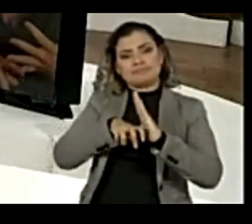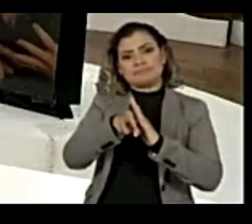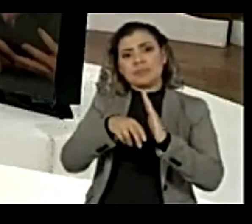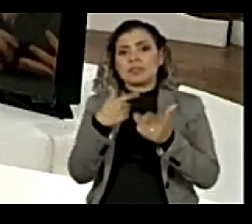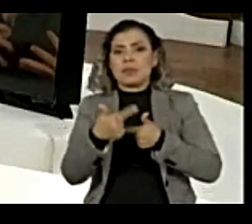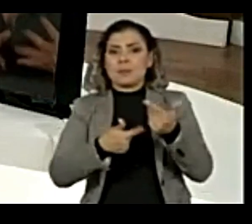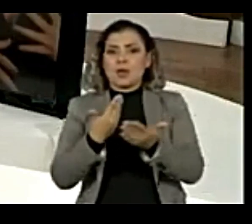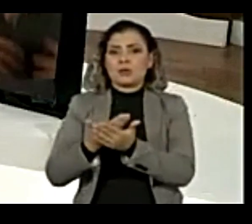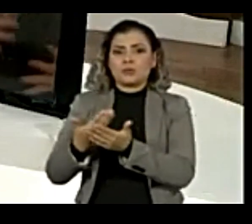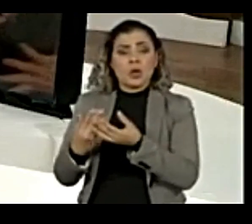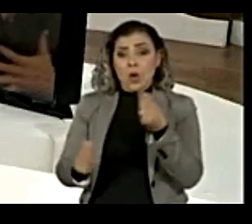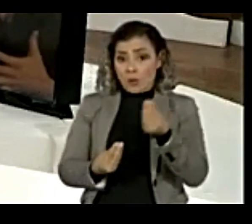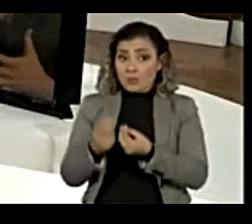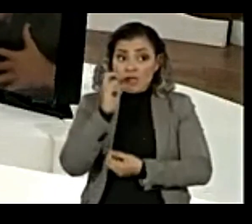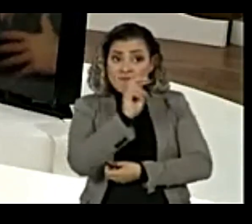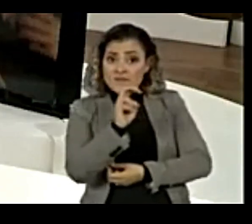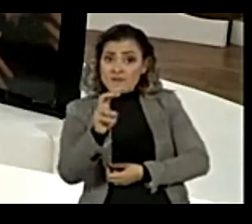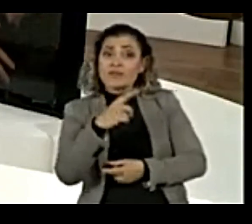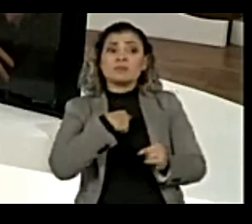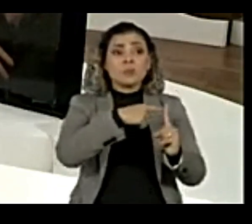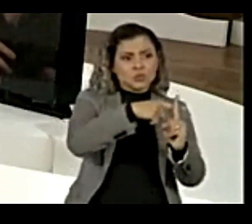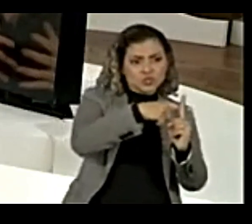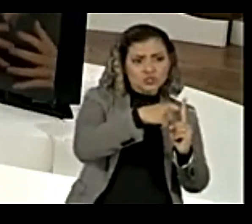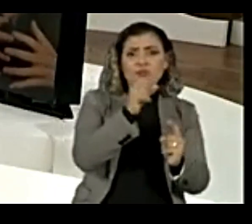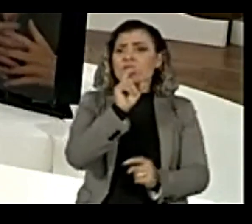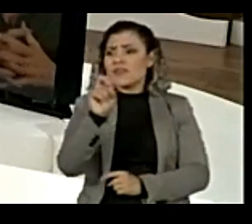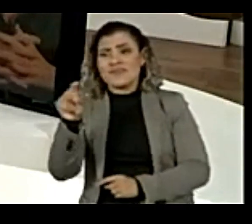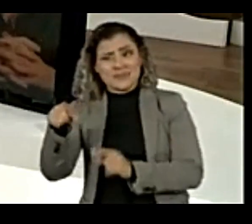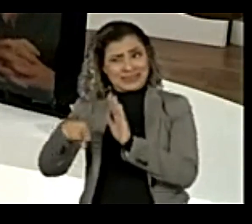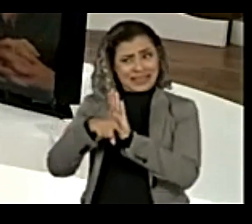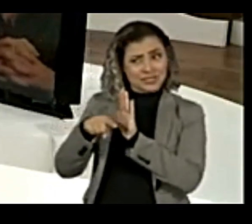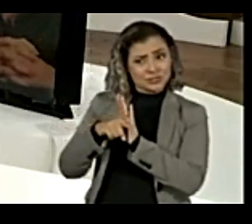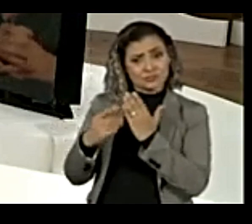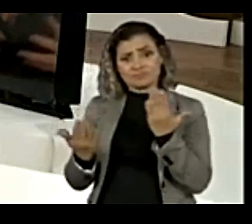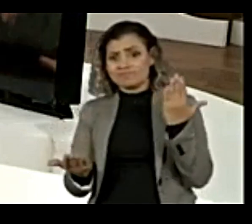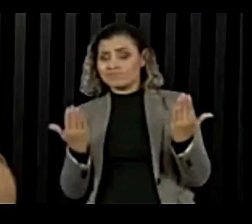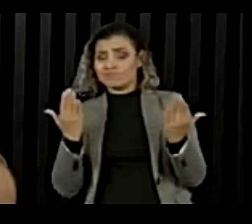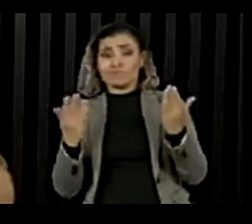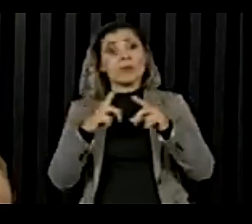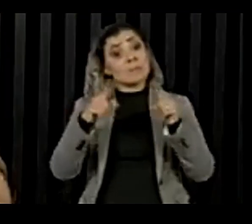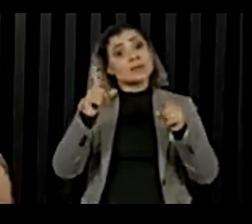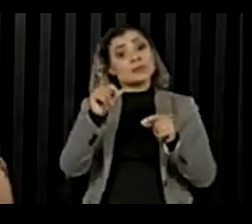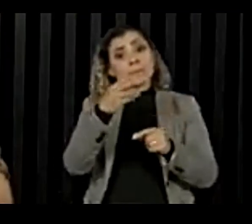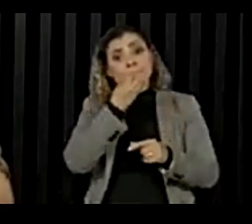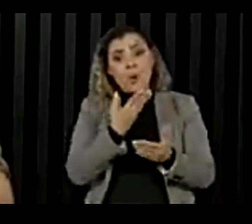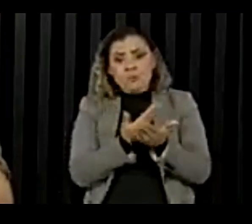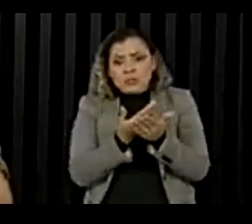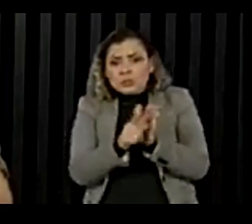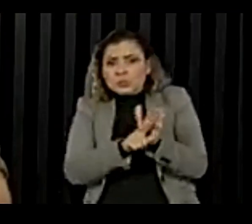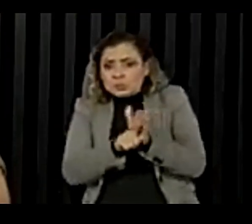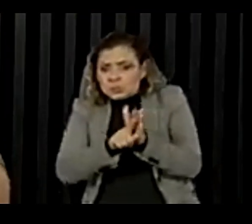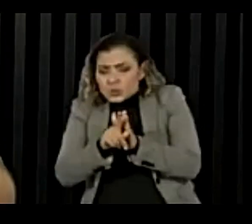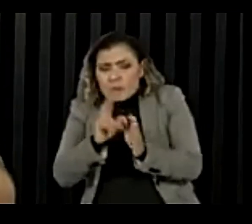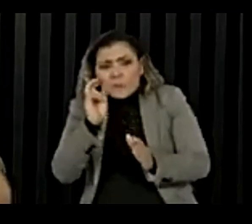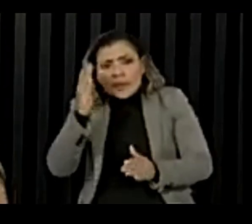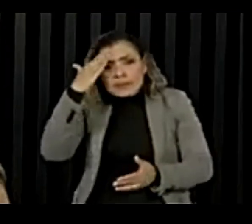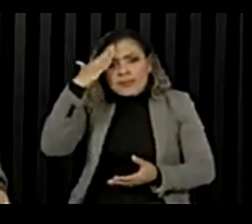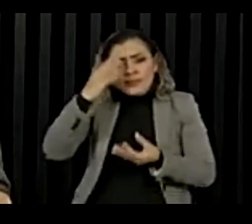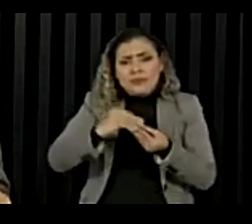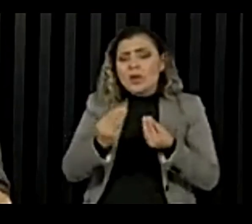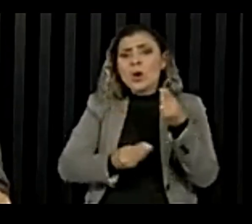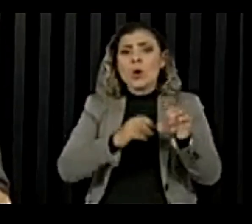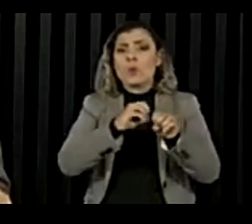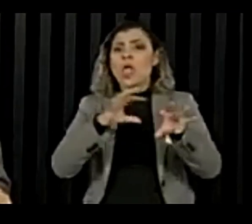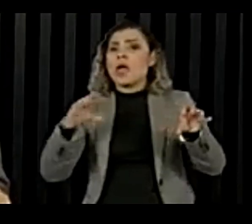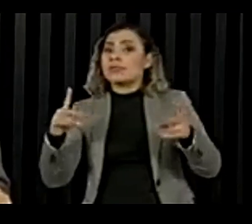estudar. E a gente está vendo que existem aspectos positivos, aspectos negativos, acaba que no final vira material de estudo para a gente entender como pode funcionar o